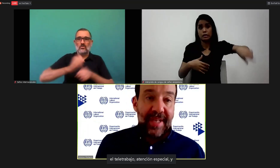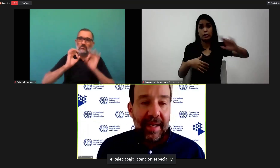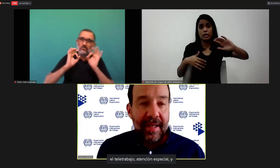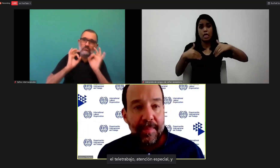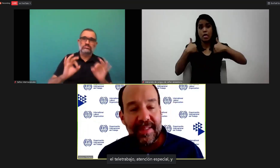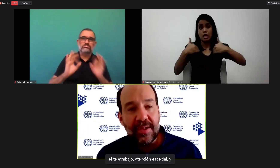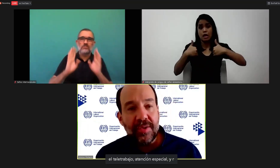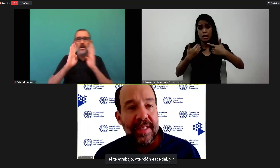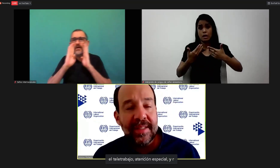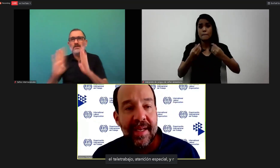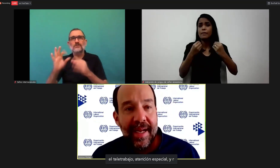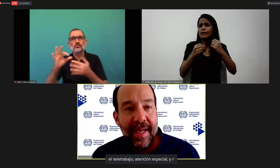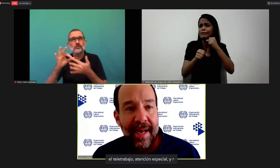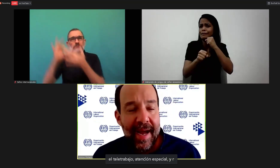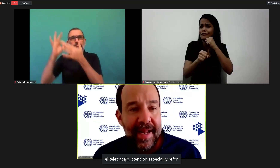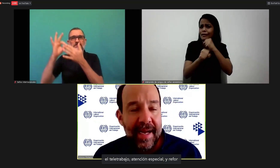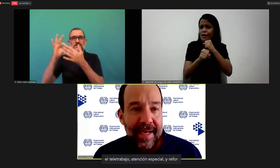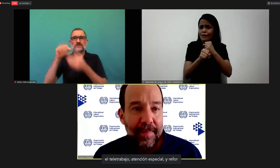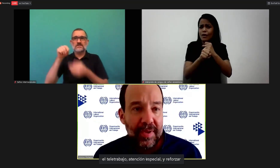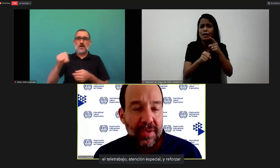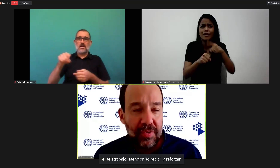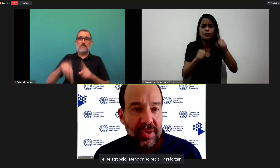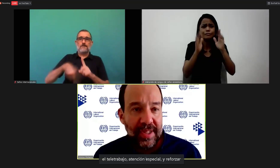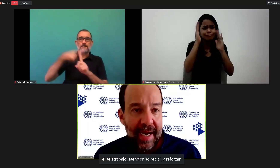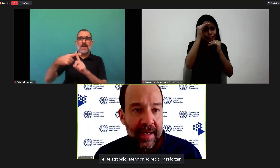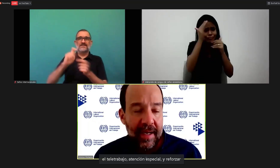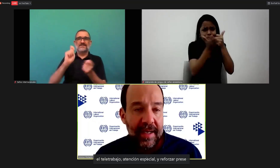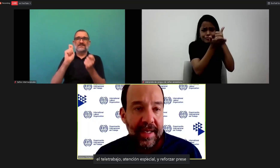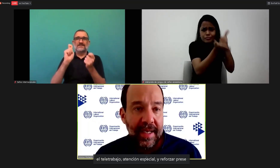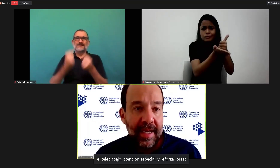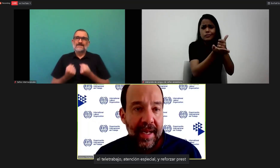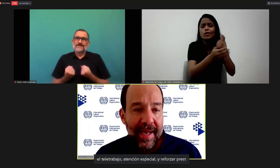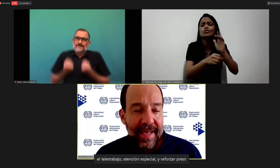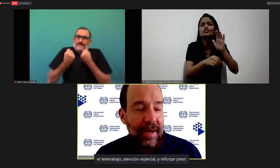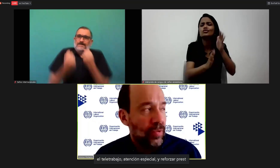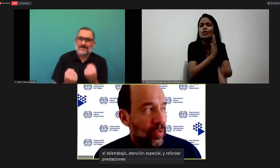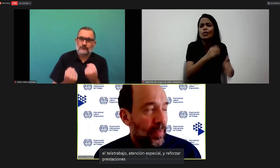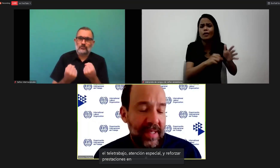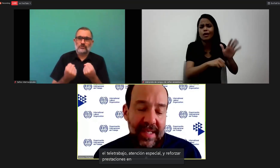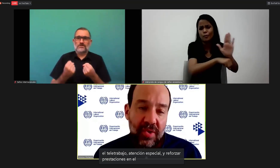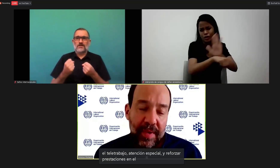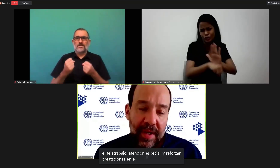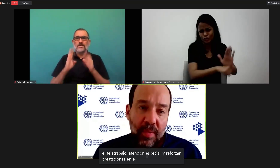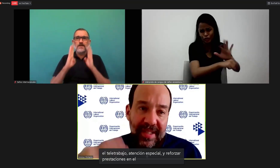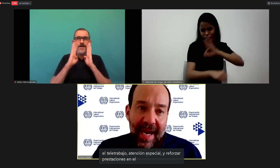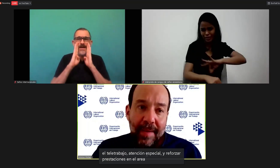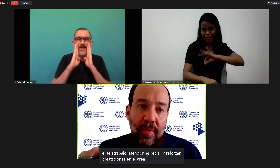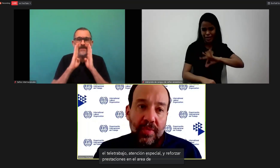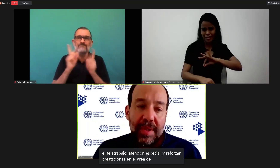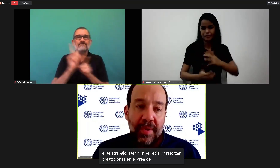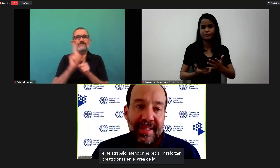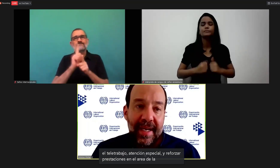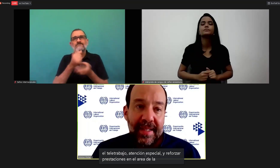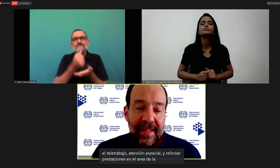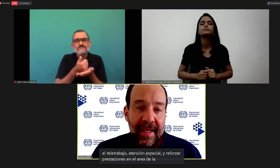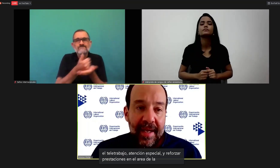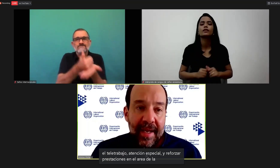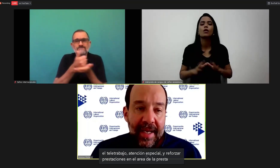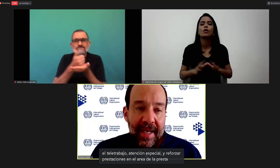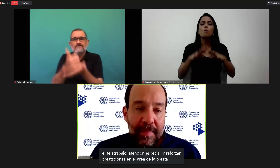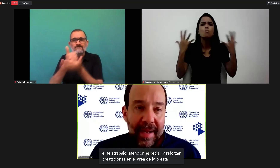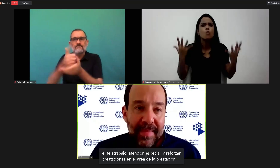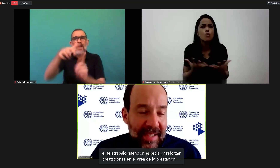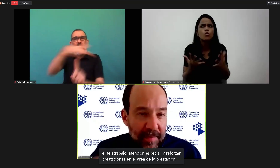se reforzar prestaciones en el área de la protección social, ¿no? Y ahí cuando uno piensa sobre cómo será el mundo después de la